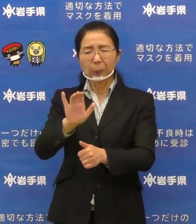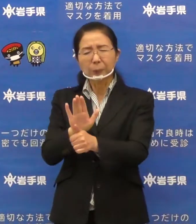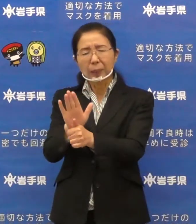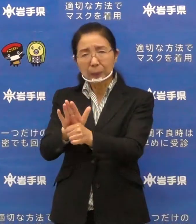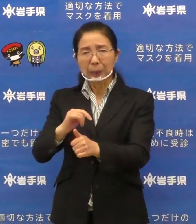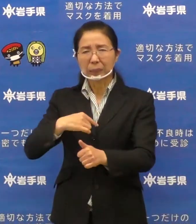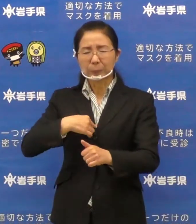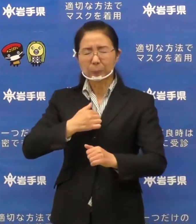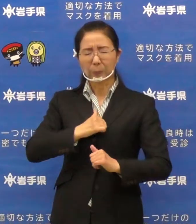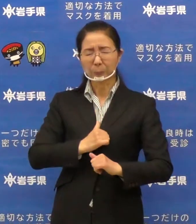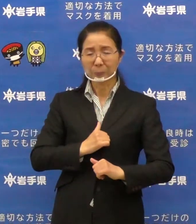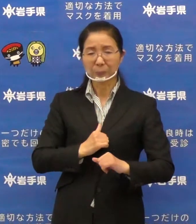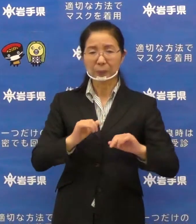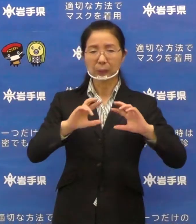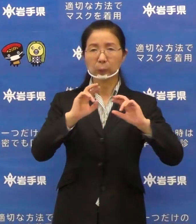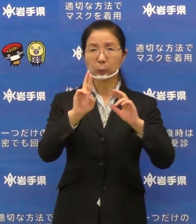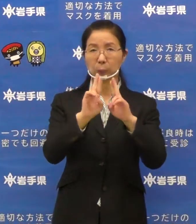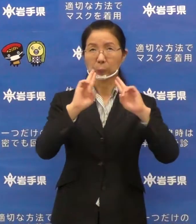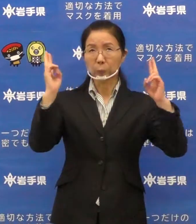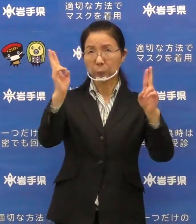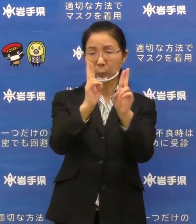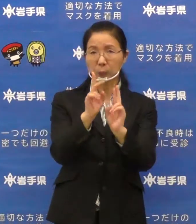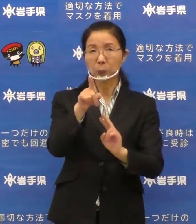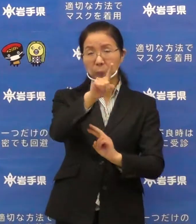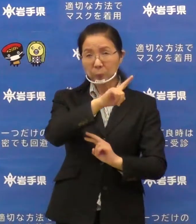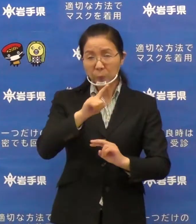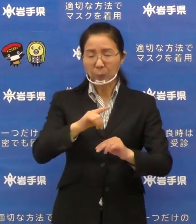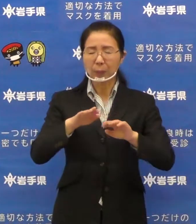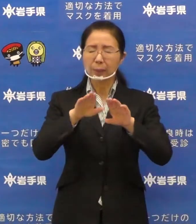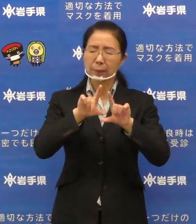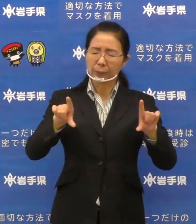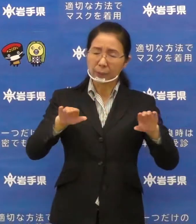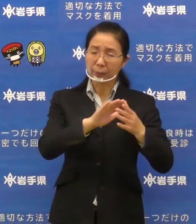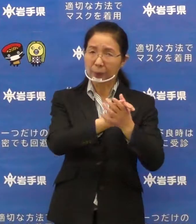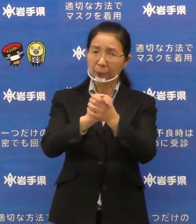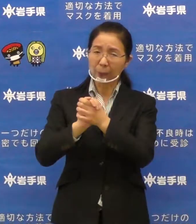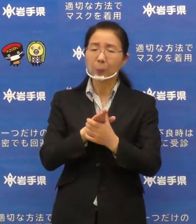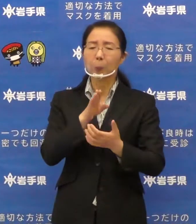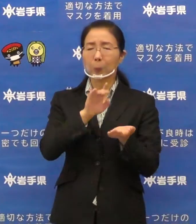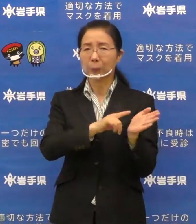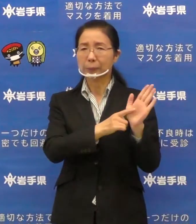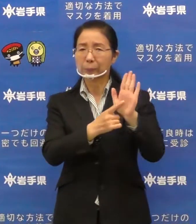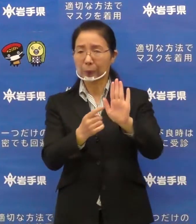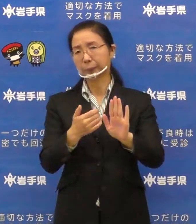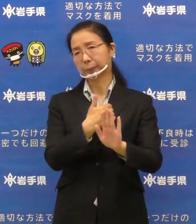で宇宙の平和がこう実現するわけであります。